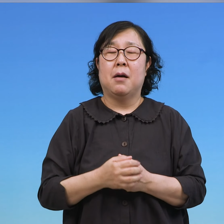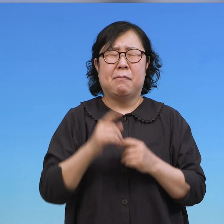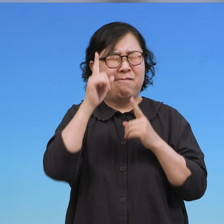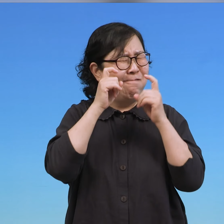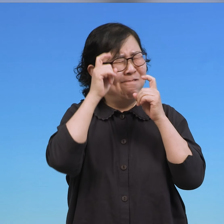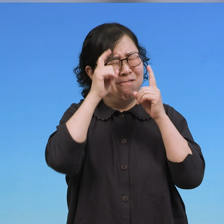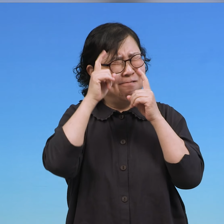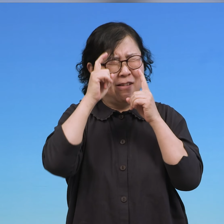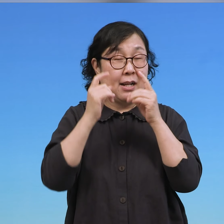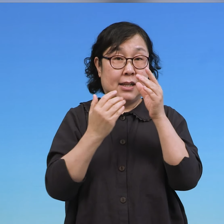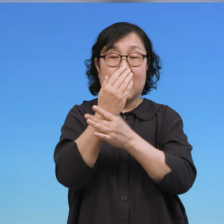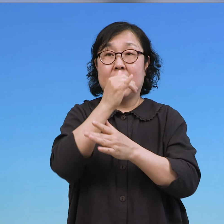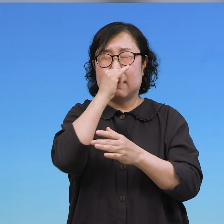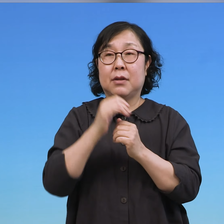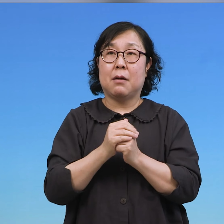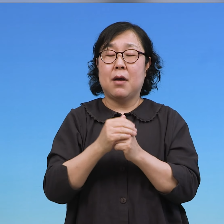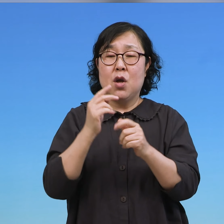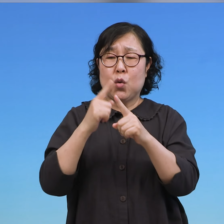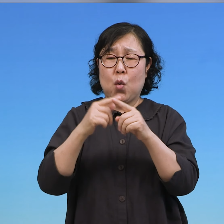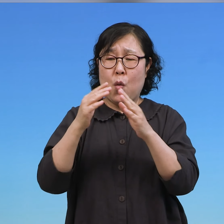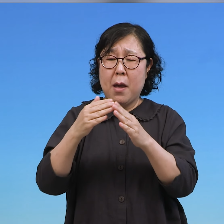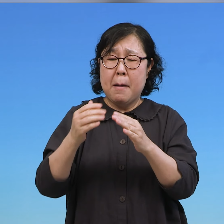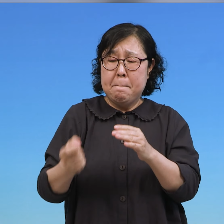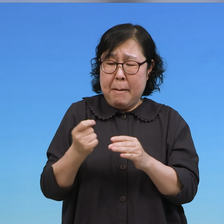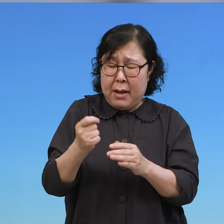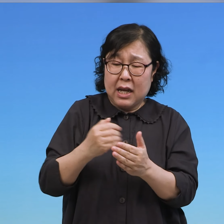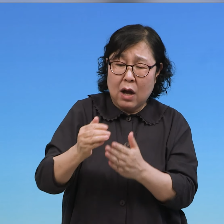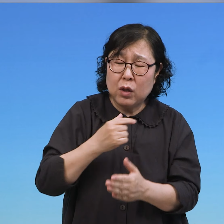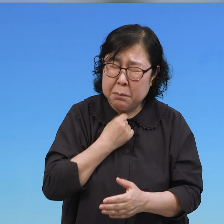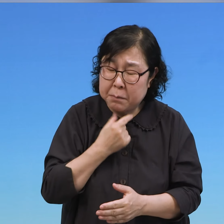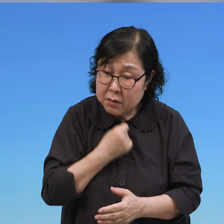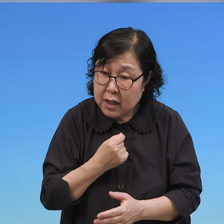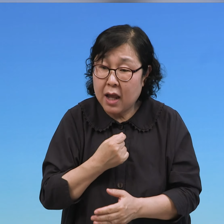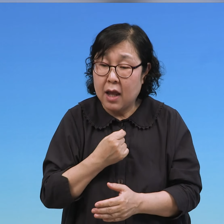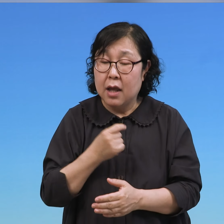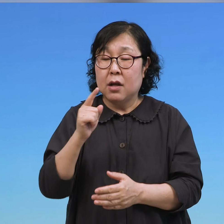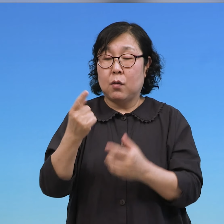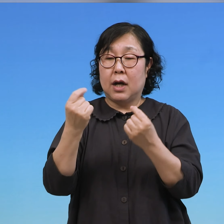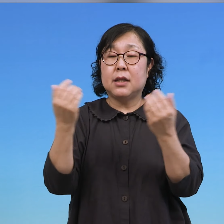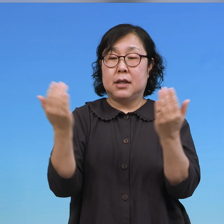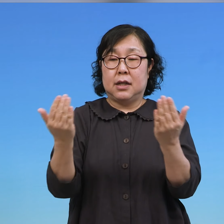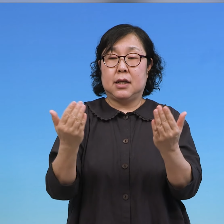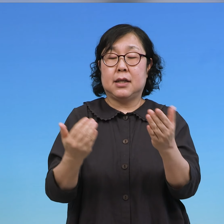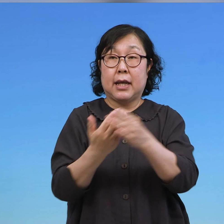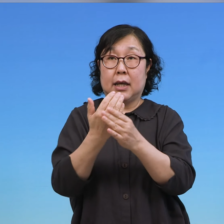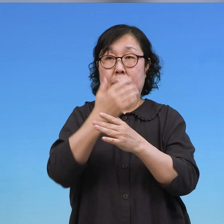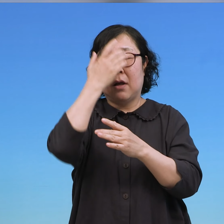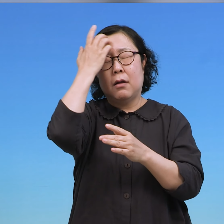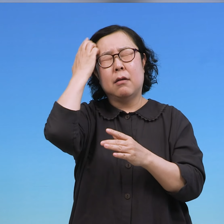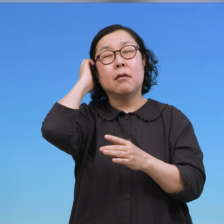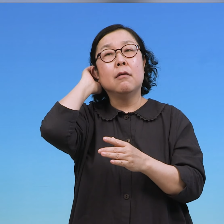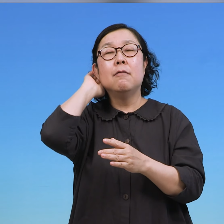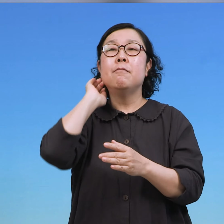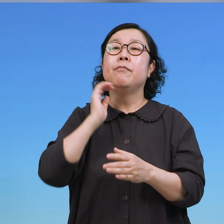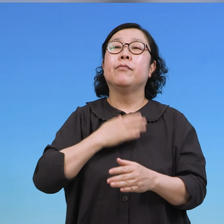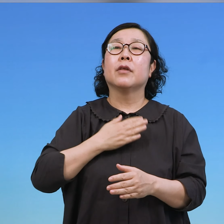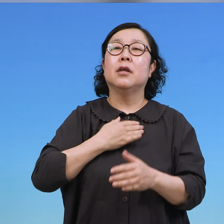이게 짜증 날 때가 있습니다. 지금 막 교회는 이게 초를 다투는데 뭐 그런 일이, 예를 든 거지만 그런 일이 있으면은